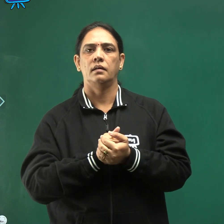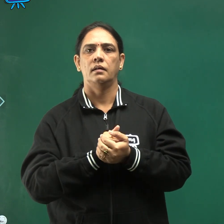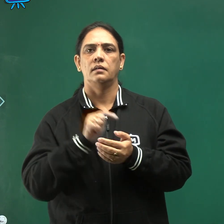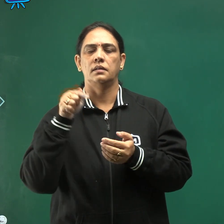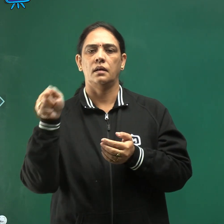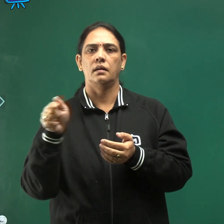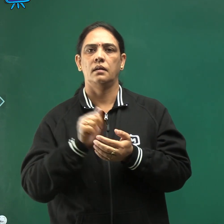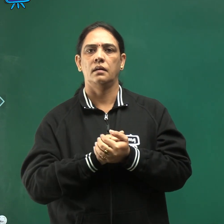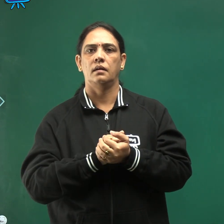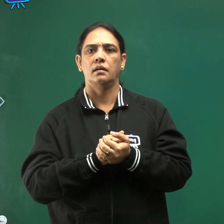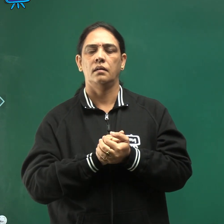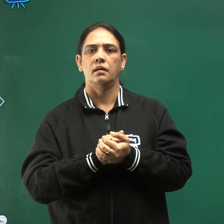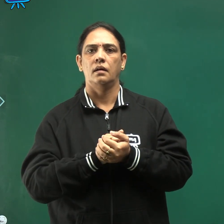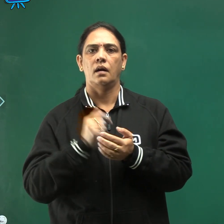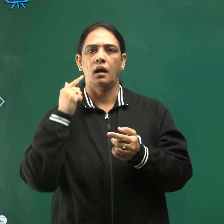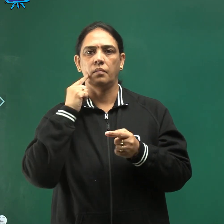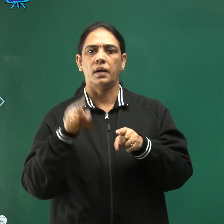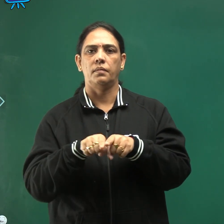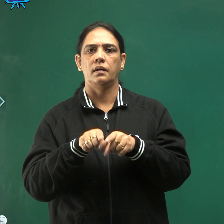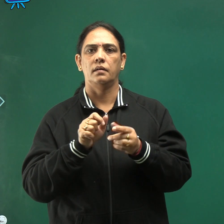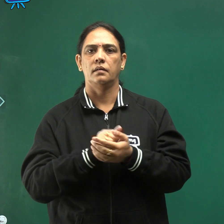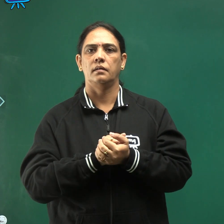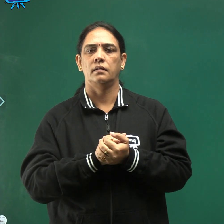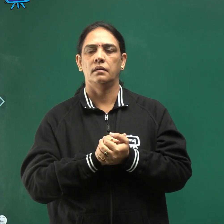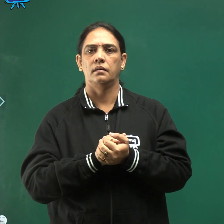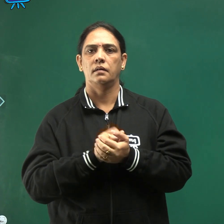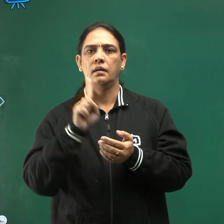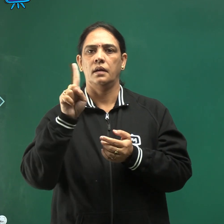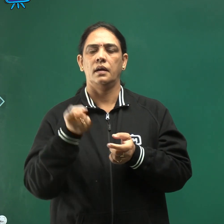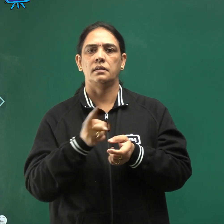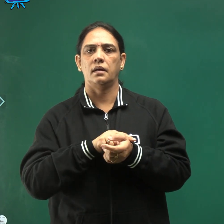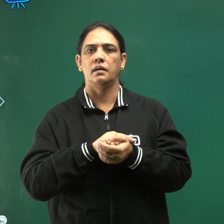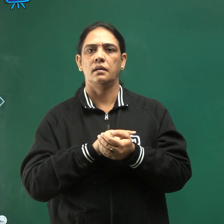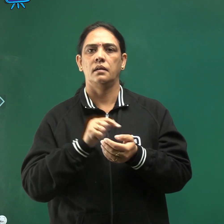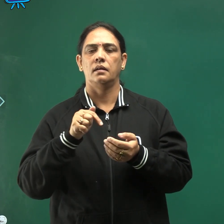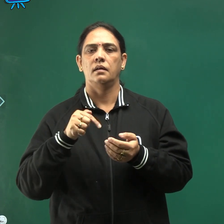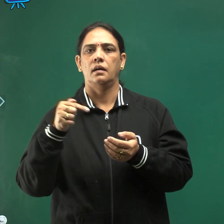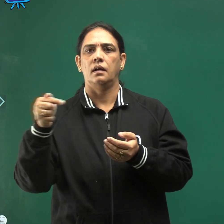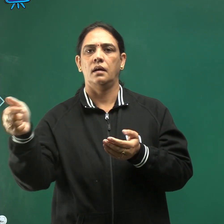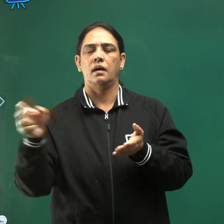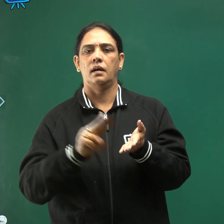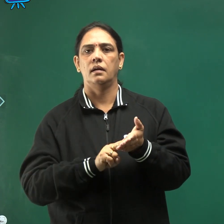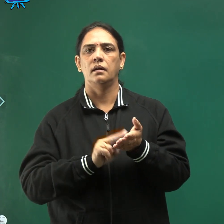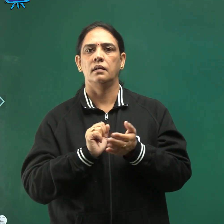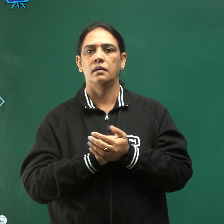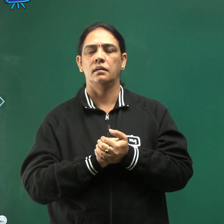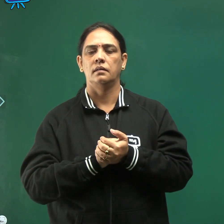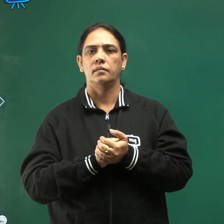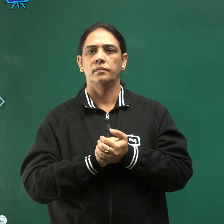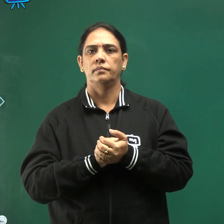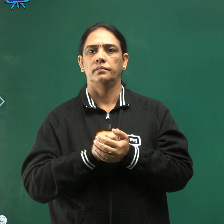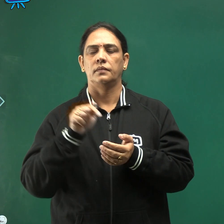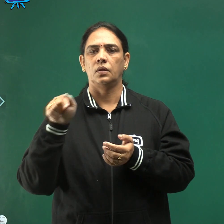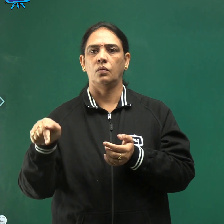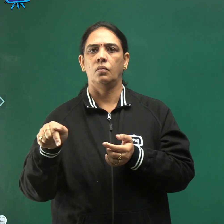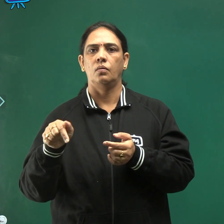जहाँ i बराबर 1 से n। तो x